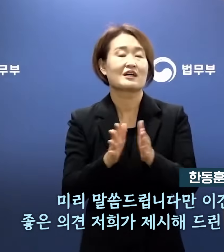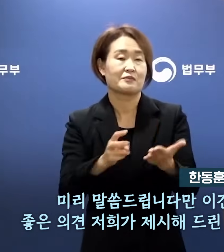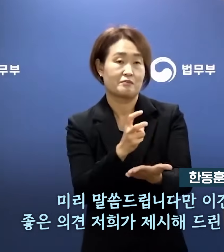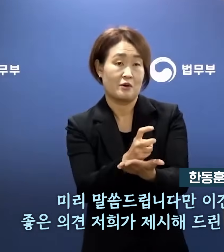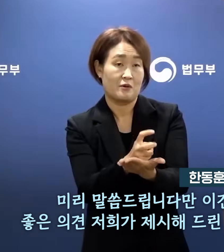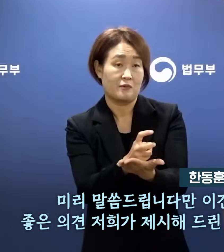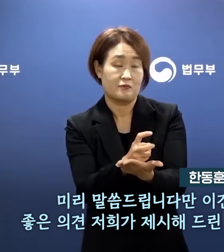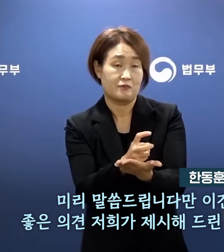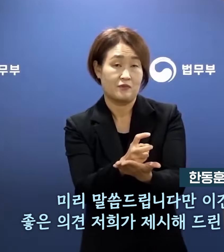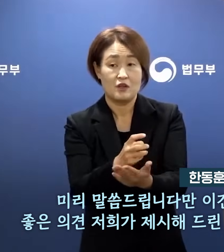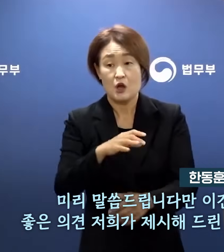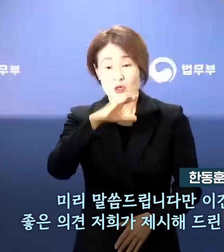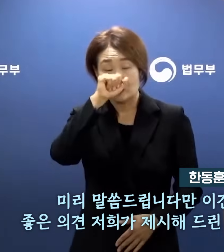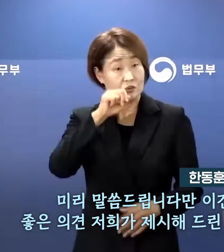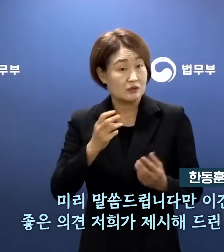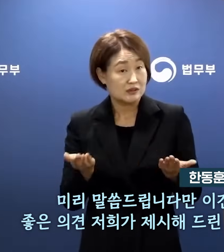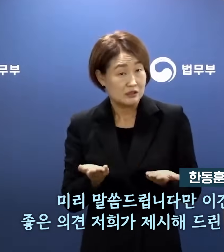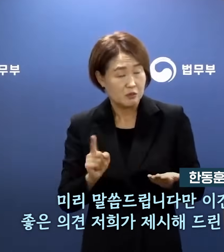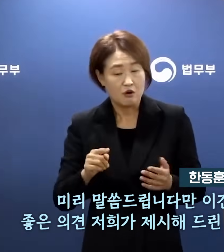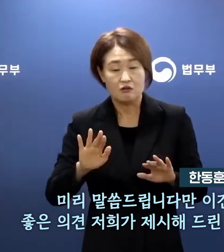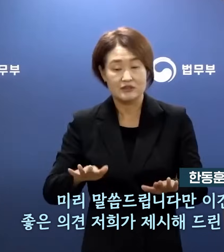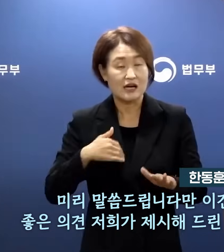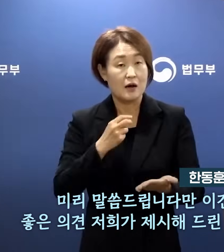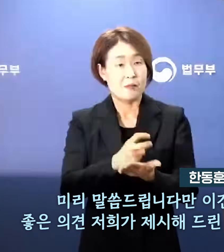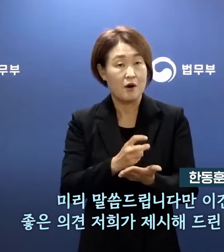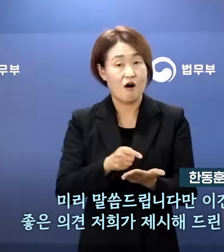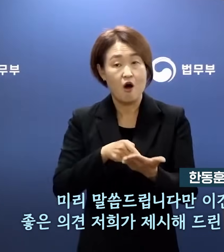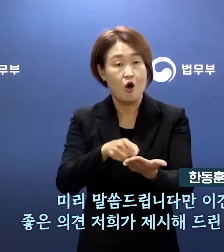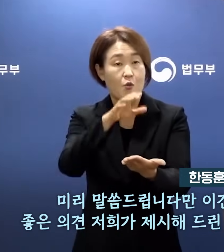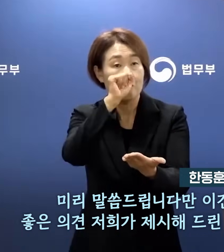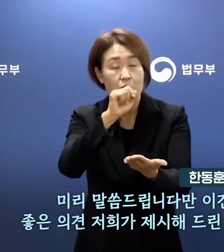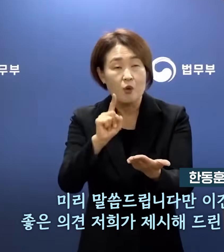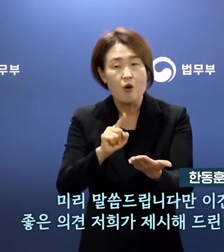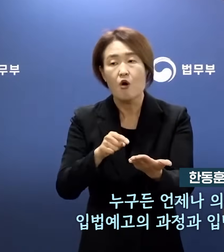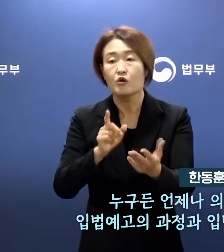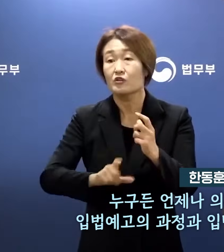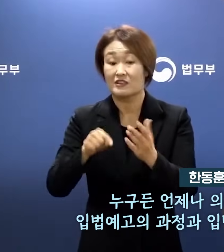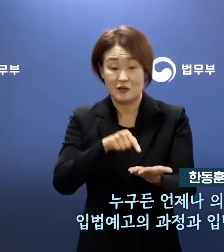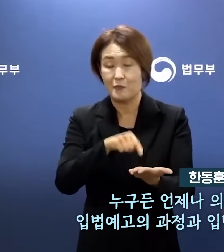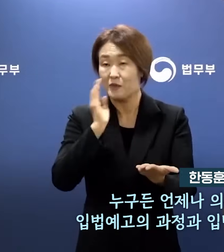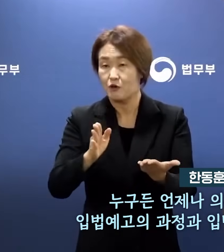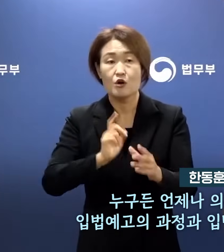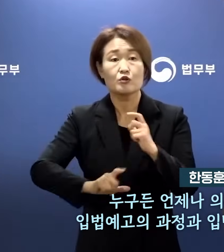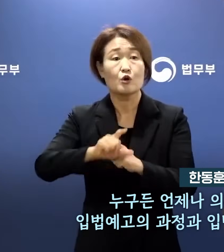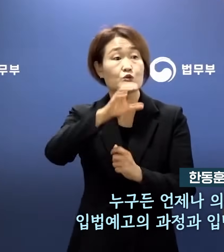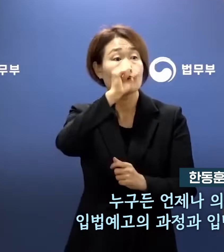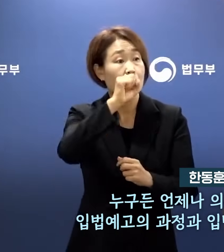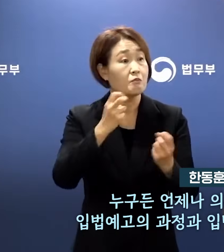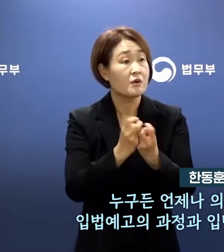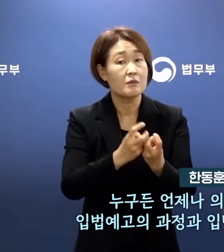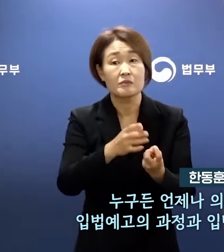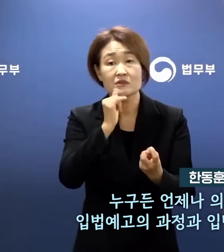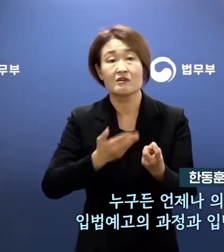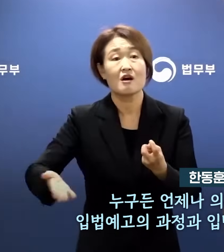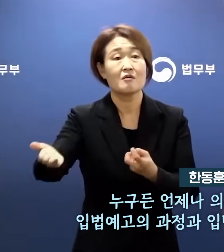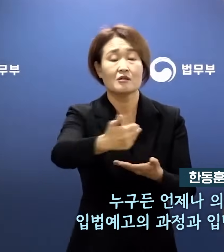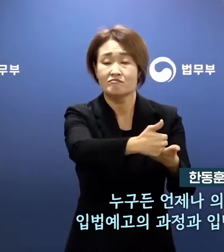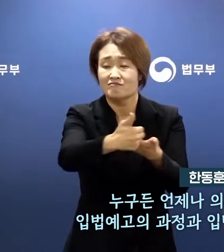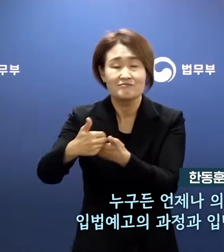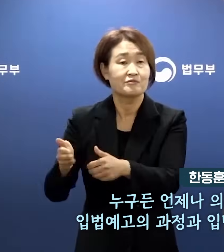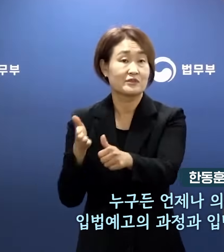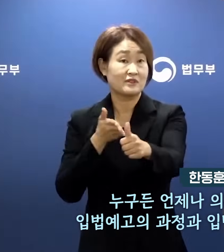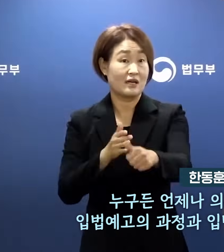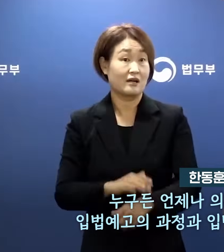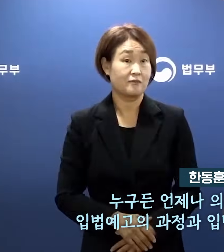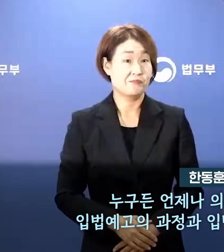좋은 의견, 저희가 제시해드리는 입법보다 더 좋은 방안이 있으시면 누구든 언제나 의견을 주시기 바랍니다. 입법